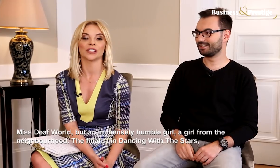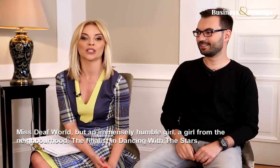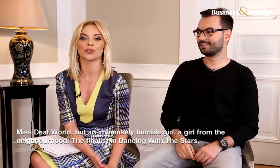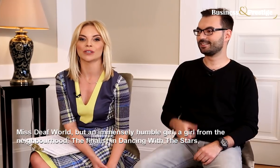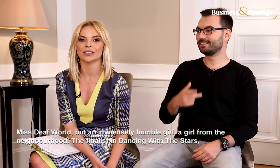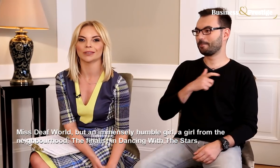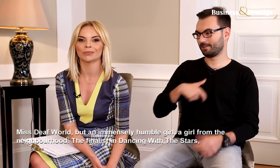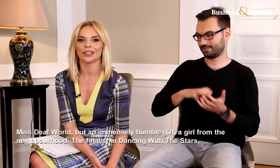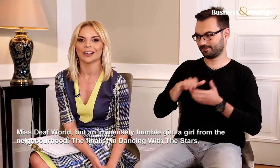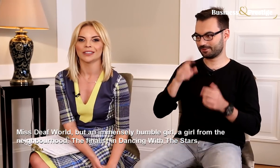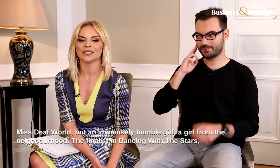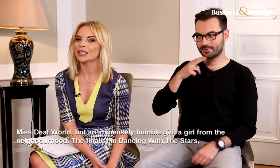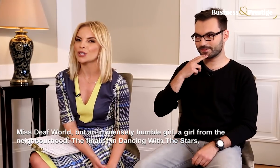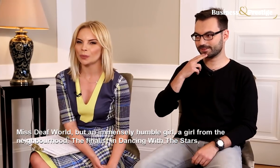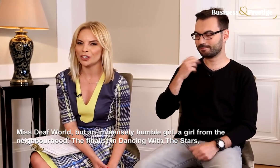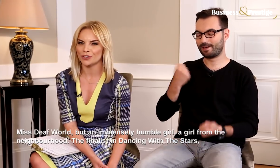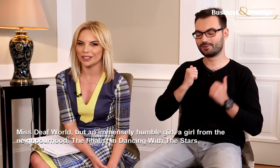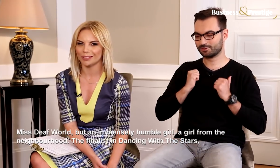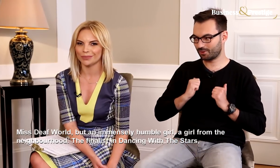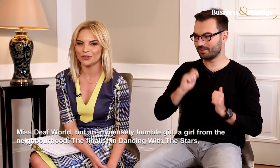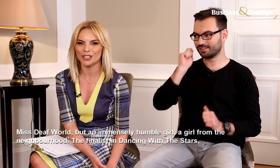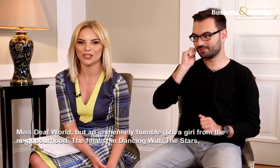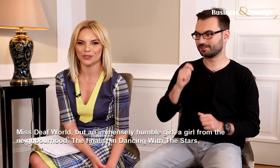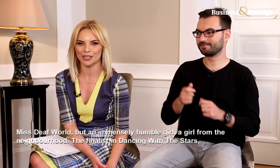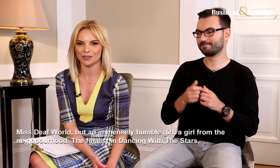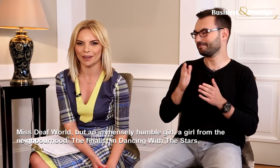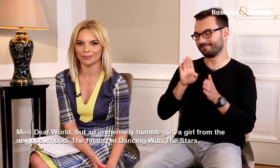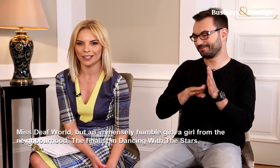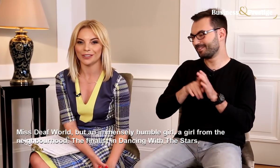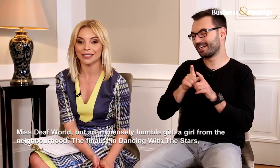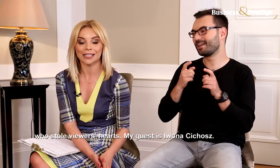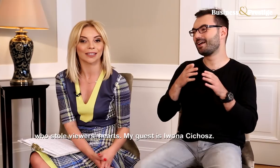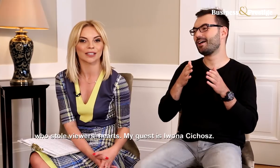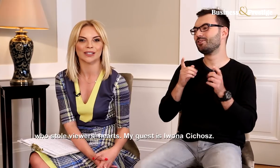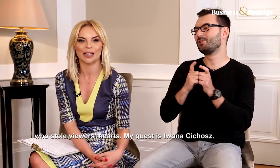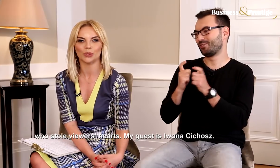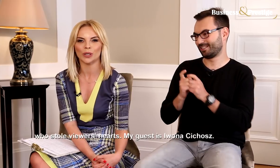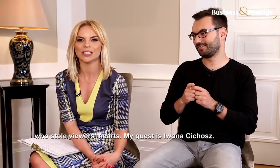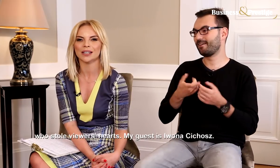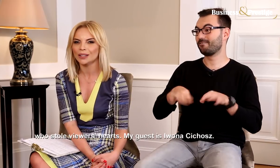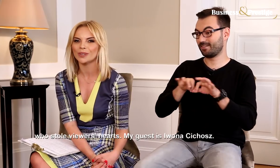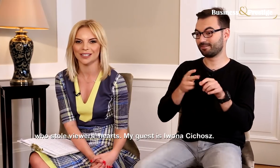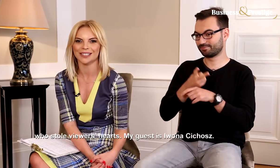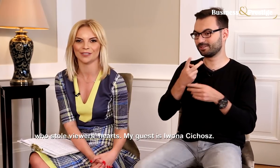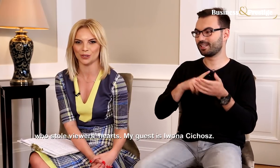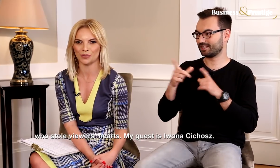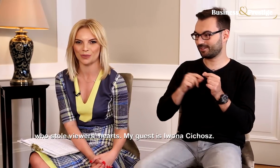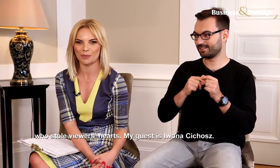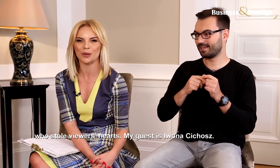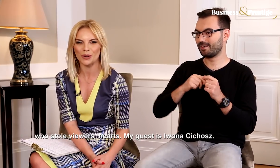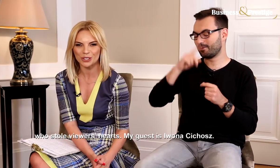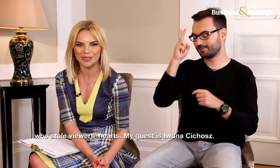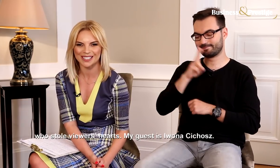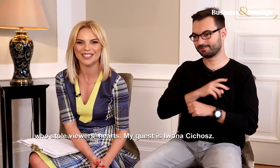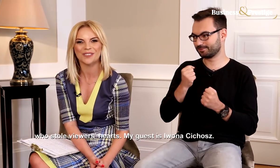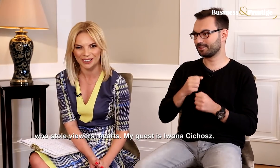Miss Świata Niesłyszących. Niezwykle skromna dziewczyna. Dziewczyna z sąsiedztwa. Finalistka Tańca z Gwiazdami, która skradła serca widzów.